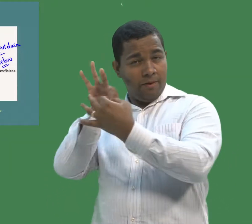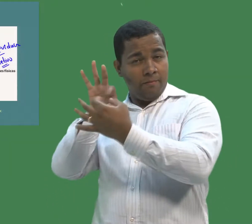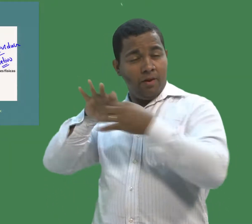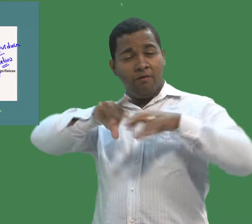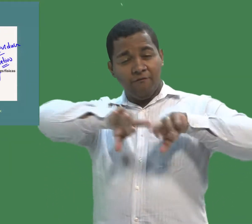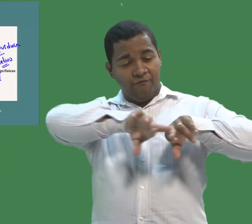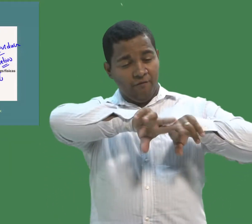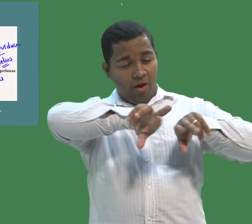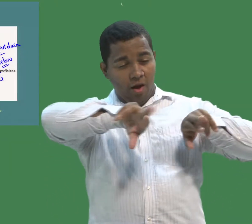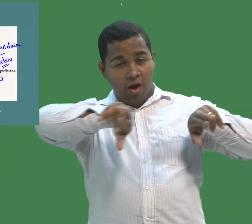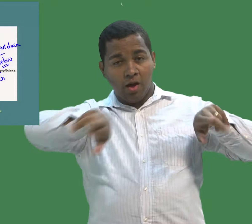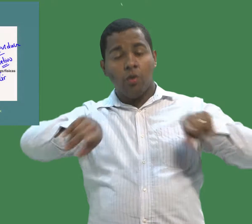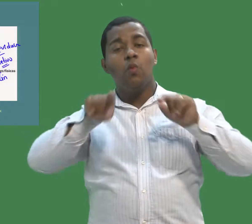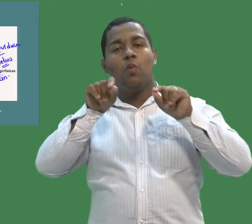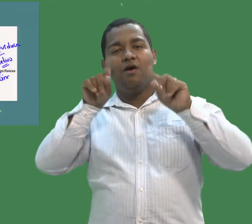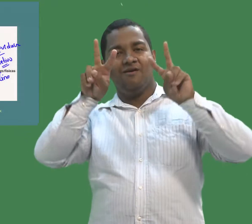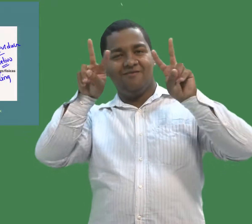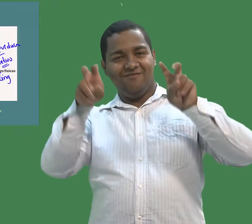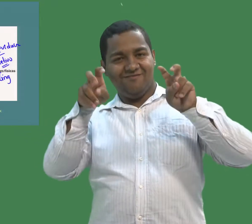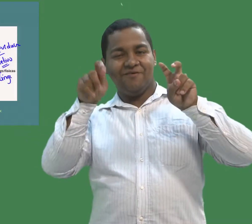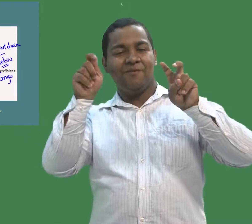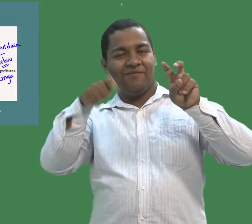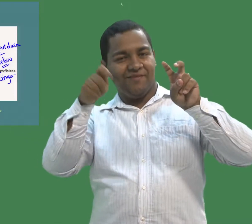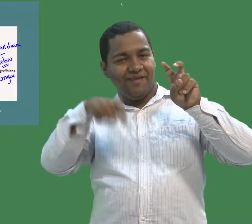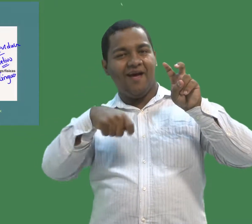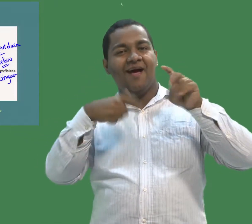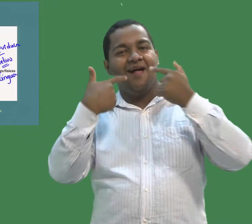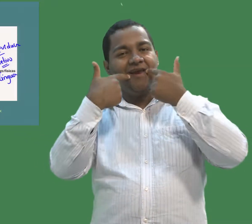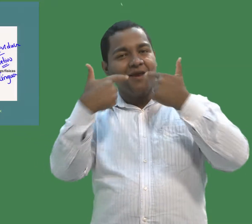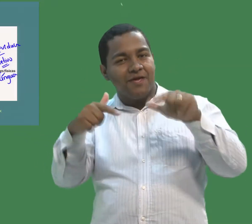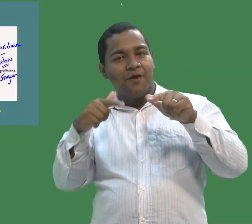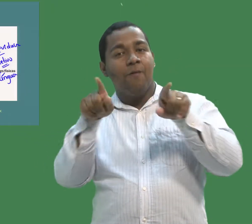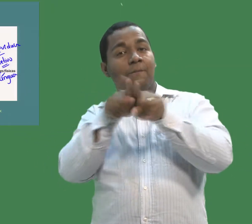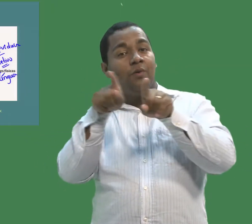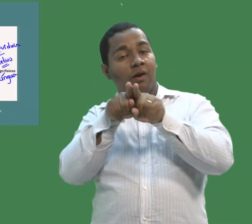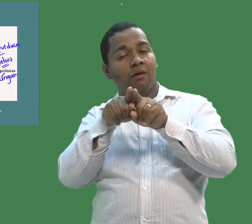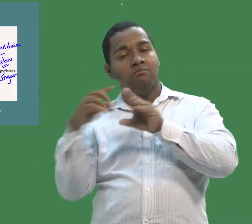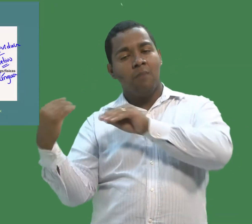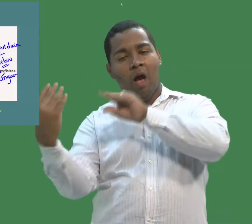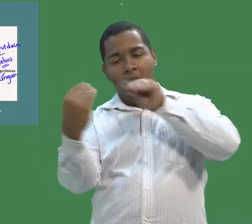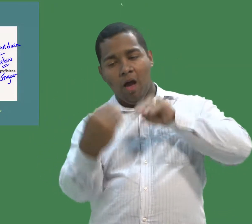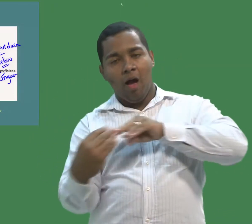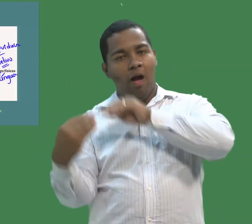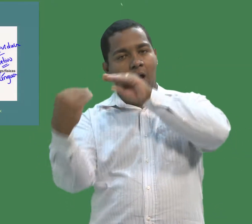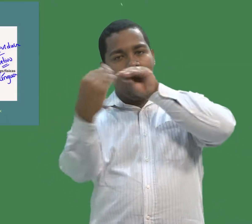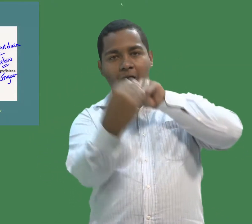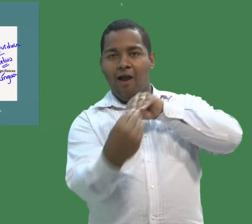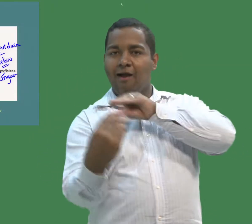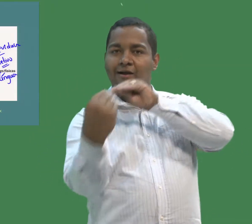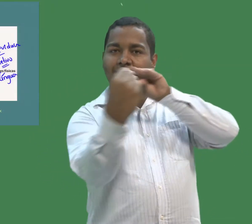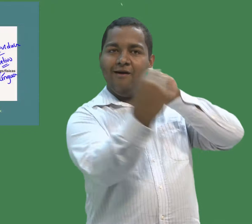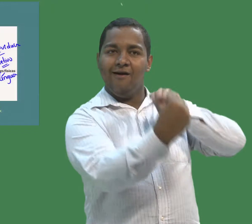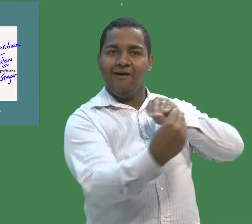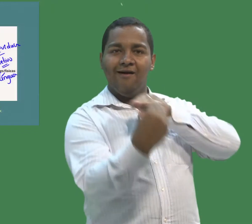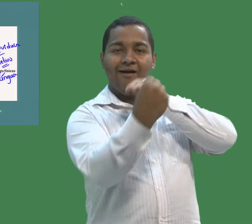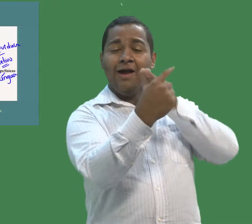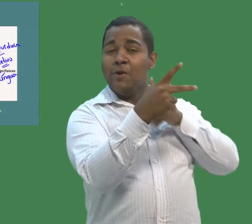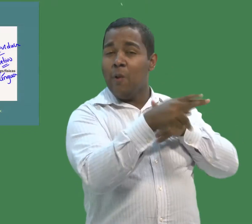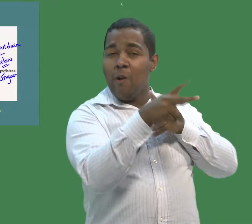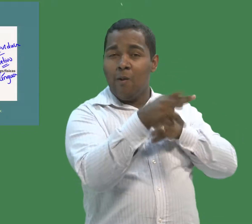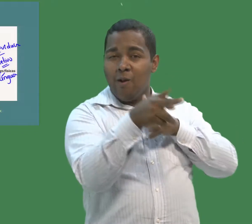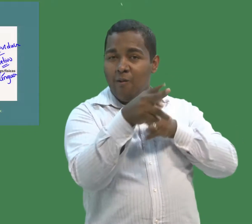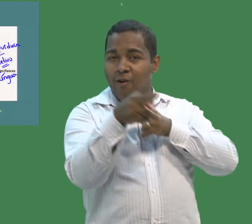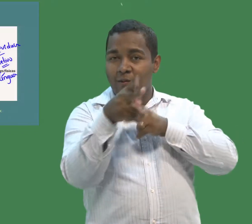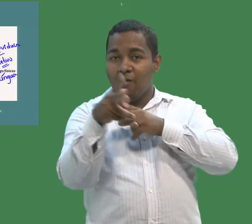Podemos chamar de língua, porque todos realmente falamos, nesse caso, o mesmo código, tá? Então, nesse caso aqui do eu estar no centro desse